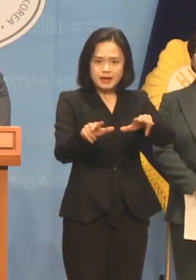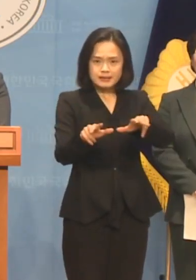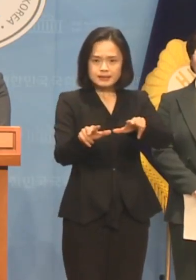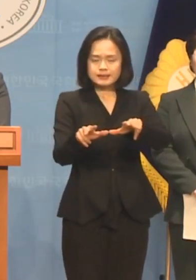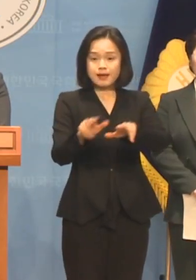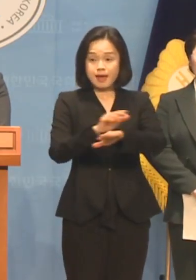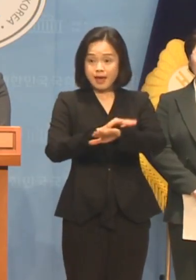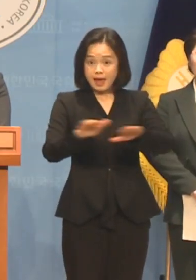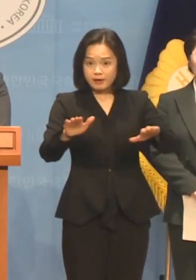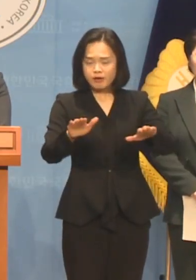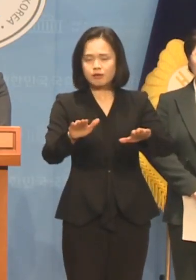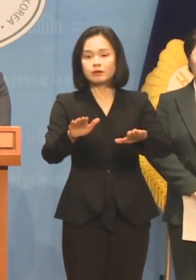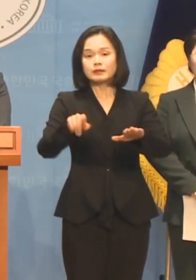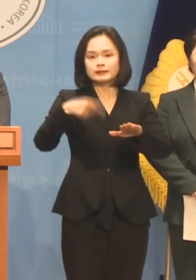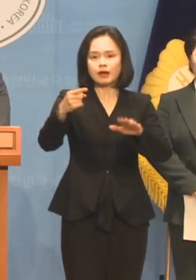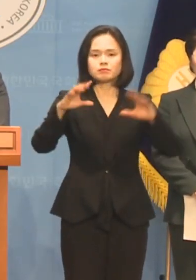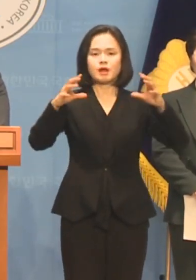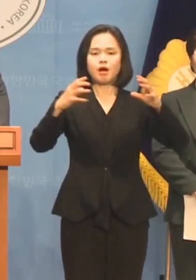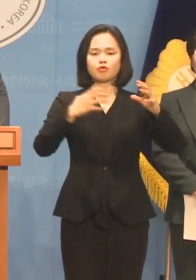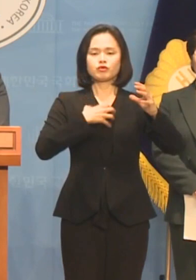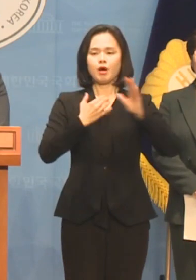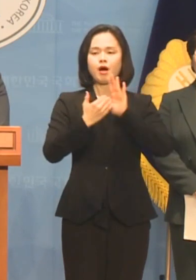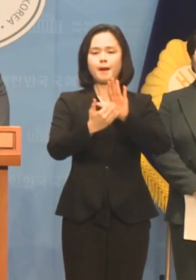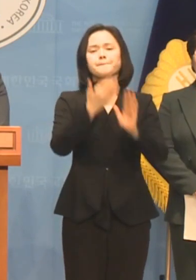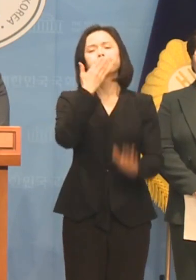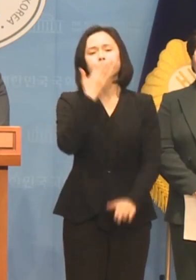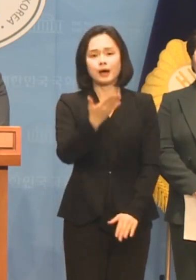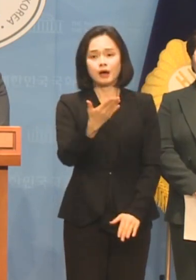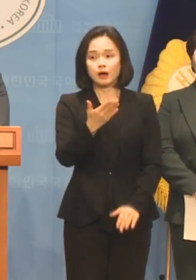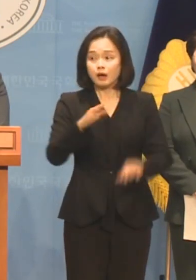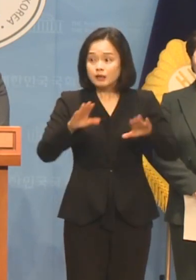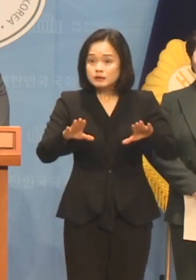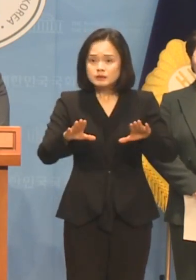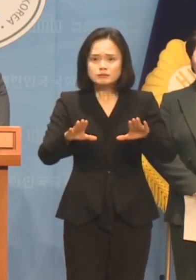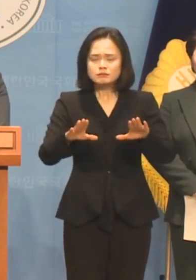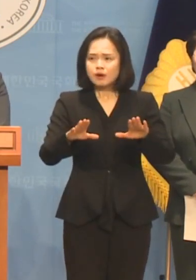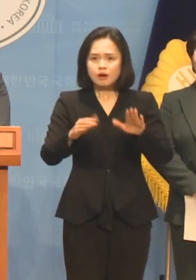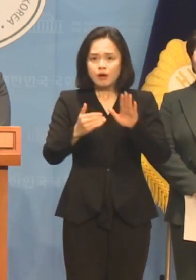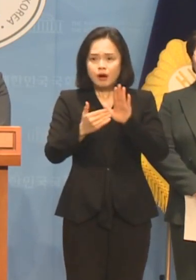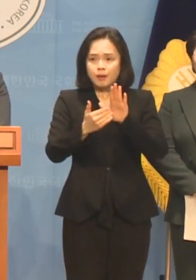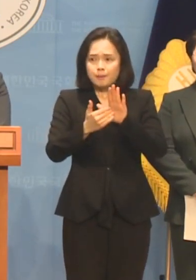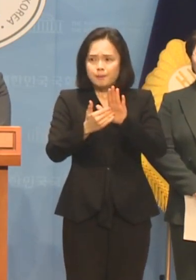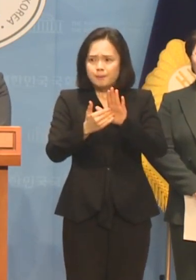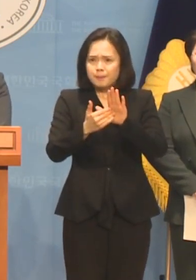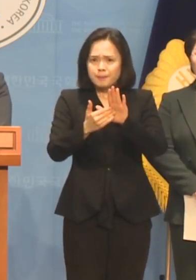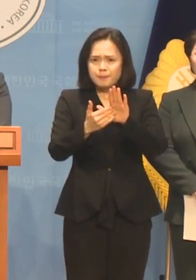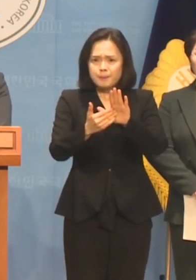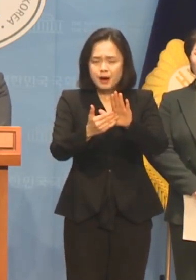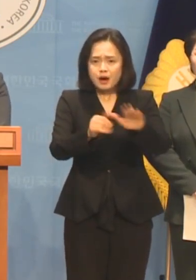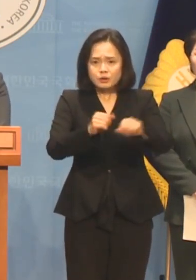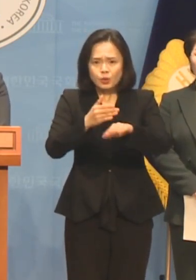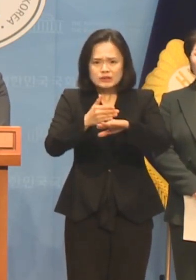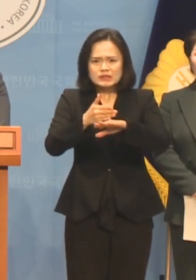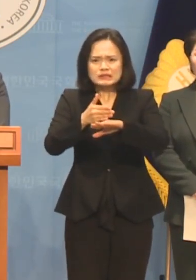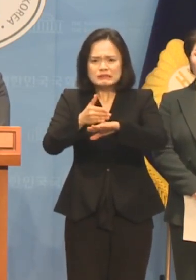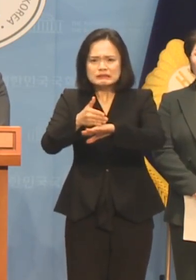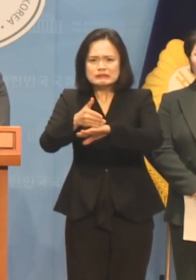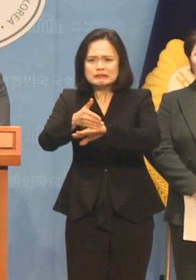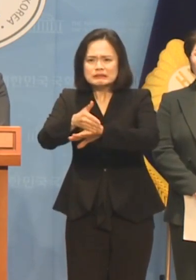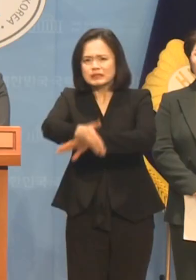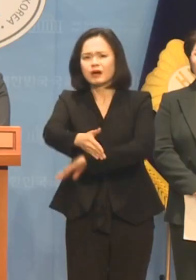있다고 합니다. 지금도 위험을 막을 수 있는 시간은 흐르고 있습니다. 정부는 국민의 정신건강을